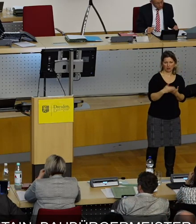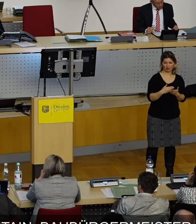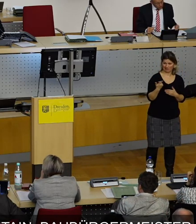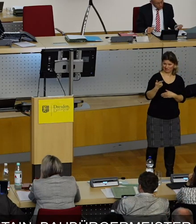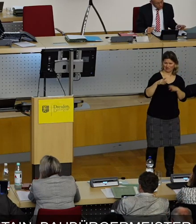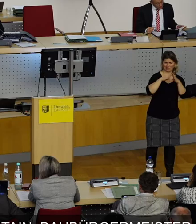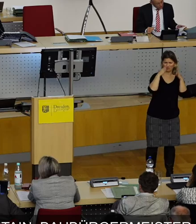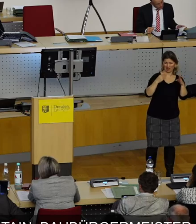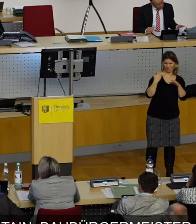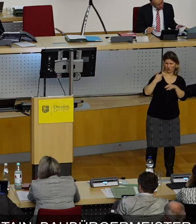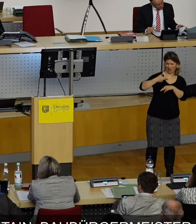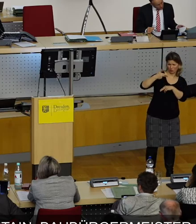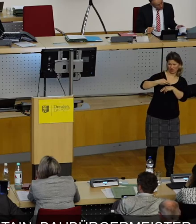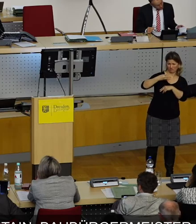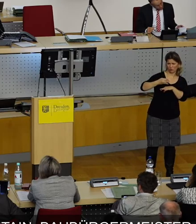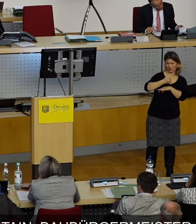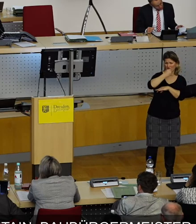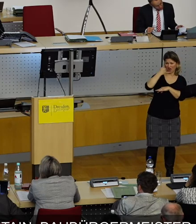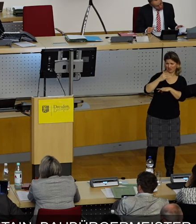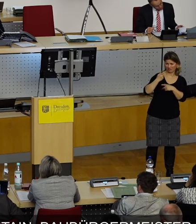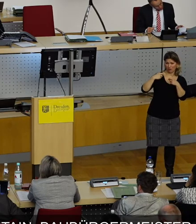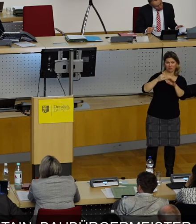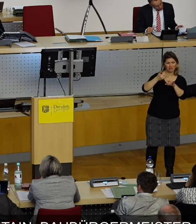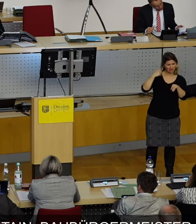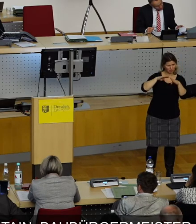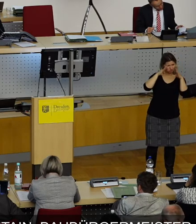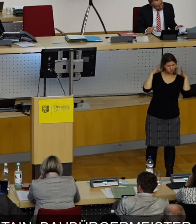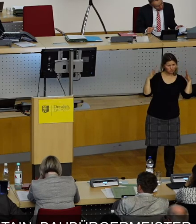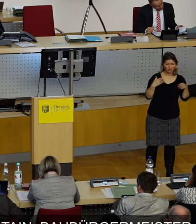gebaut wurden. Ja, damals wurden sehr schöne Gebäude gebaut,